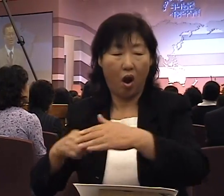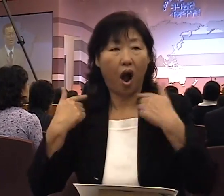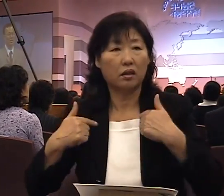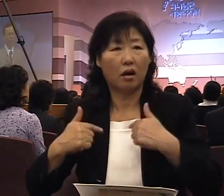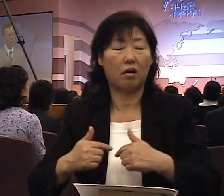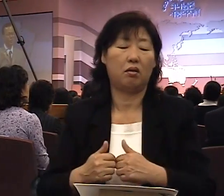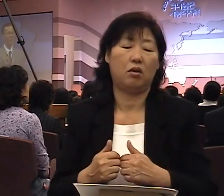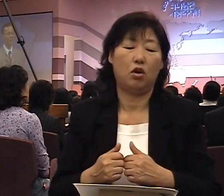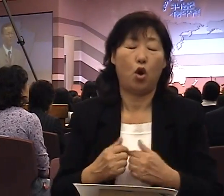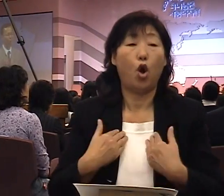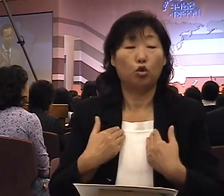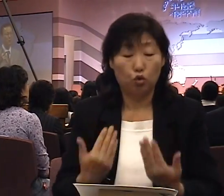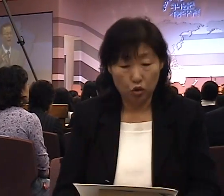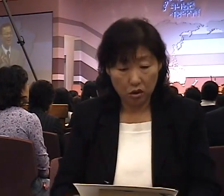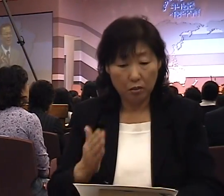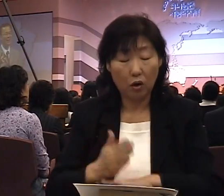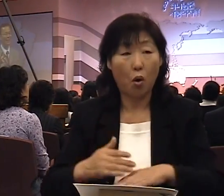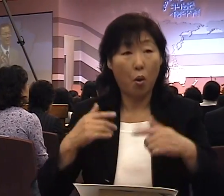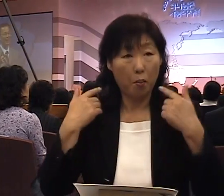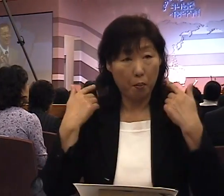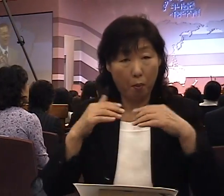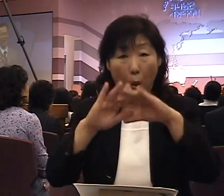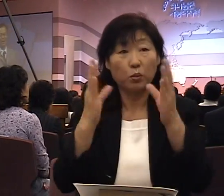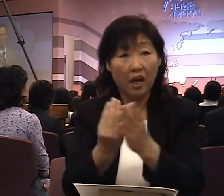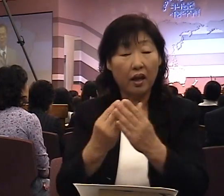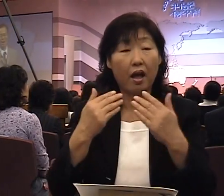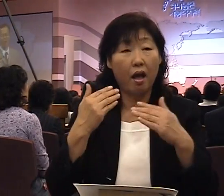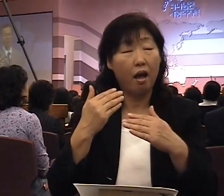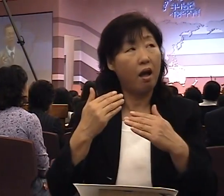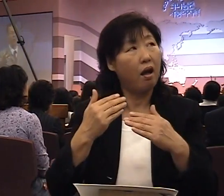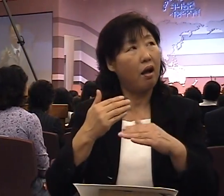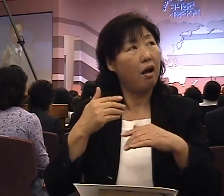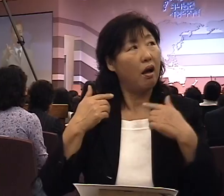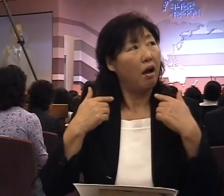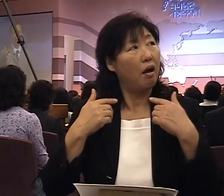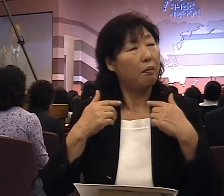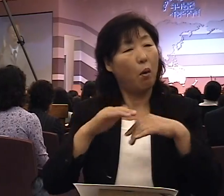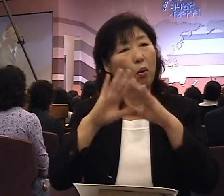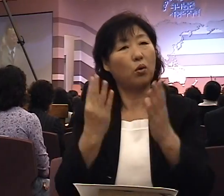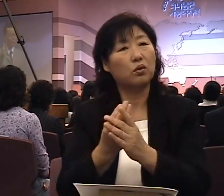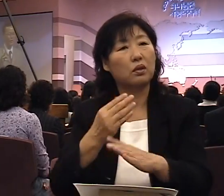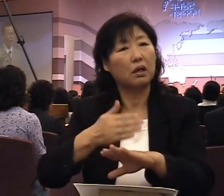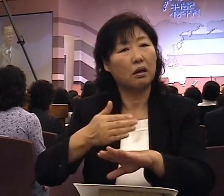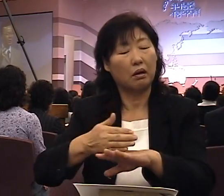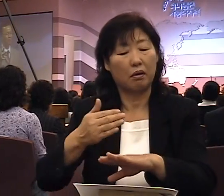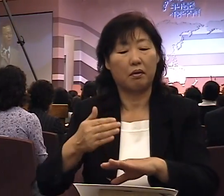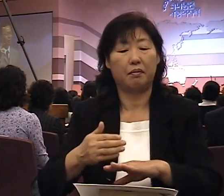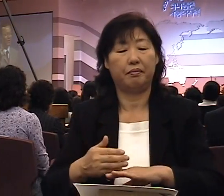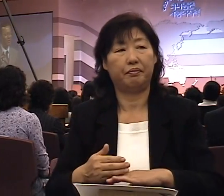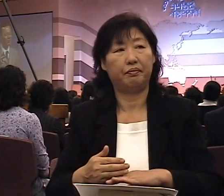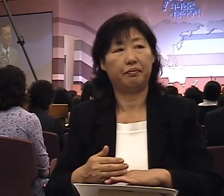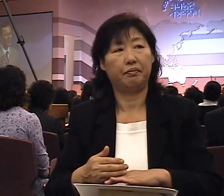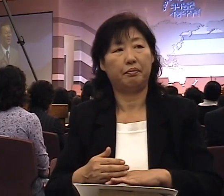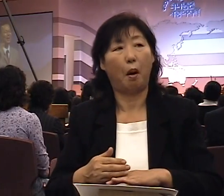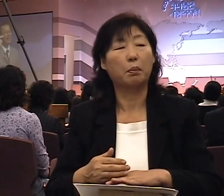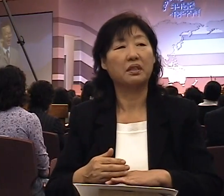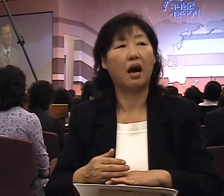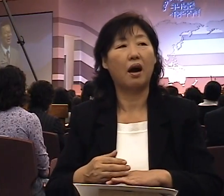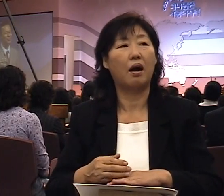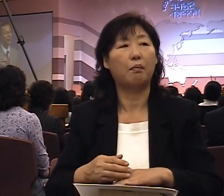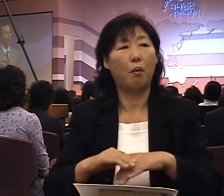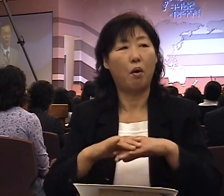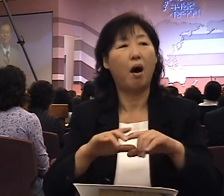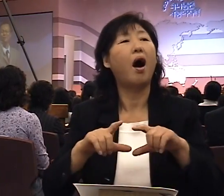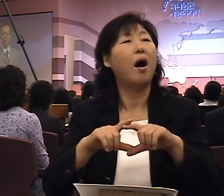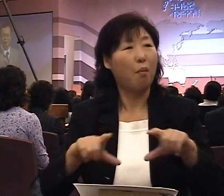항상 쉬지 말고 범사에 하나님을 바라고 올바로 감사드리며 기뻐하며 사는 것이